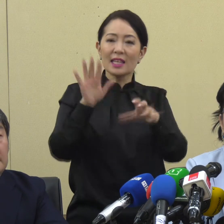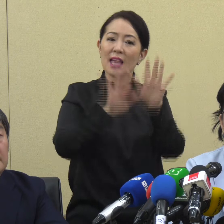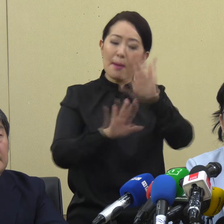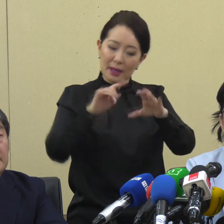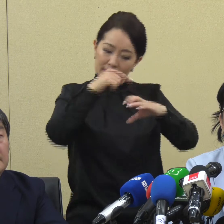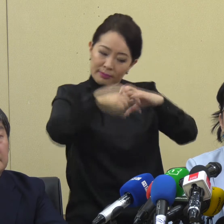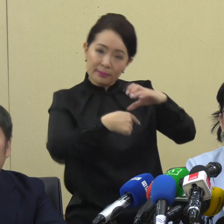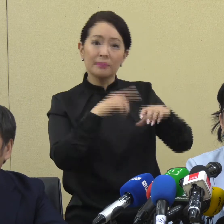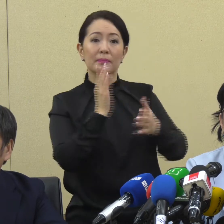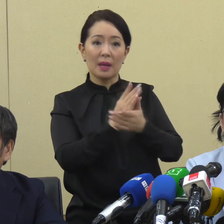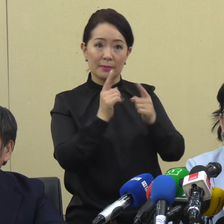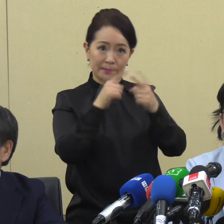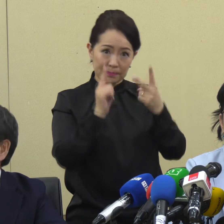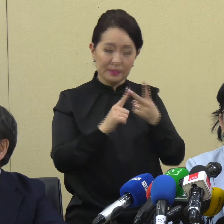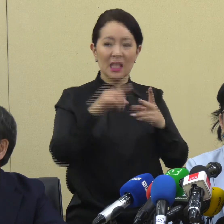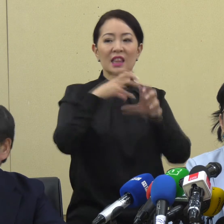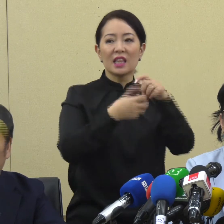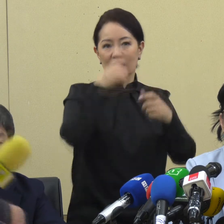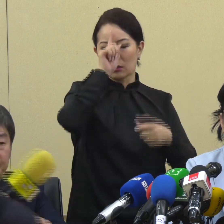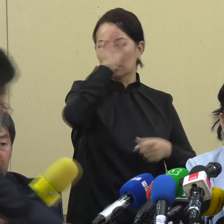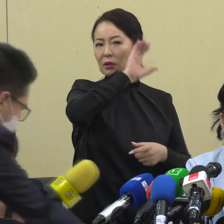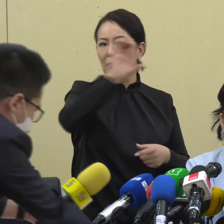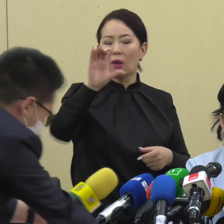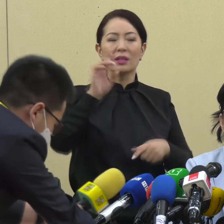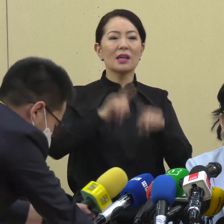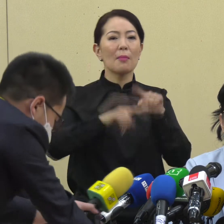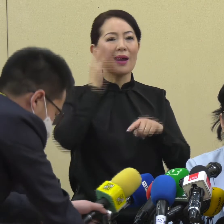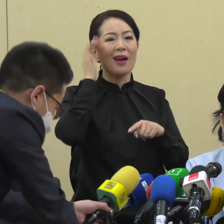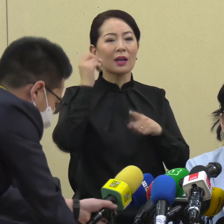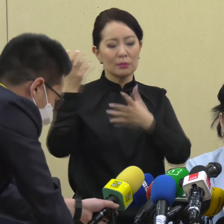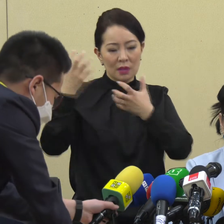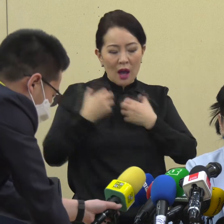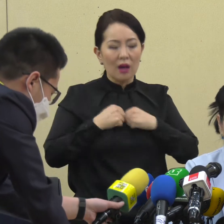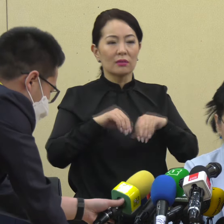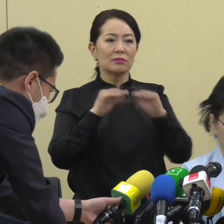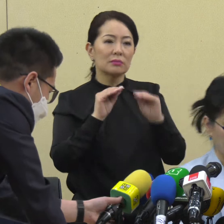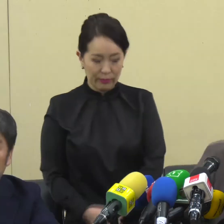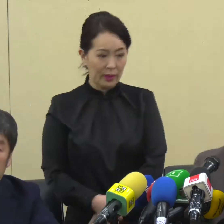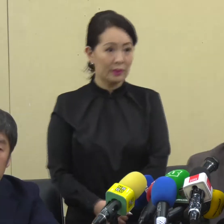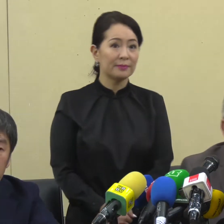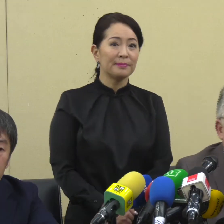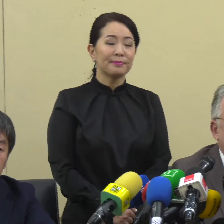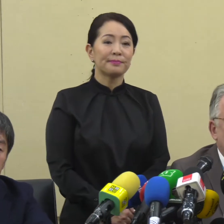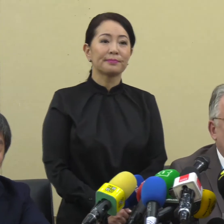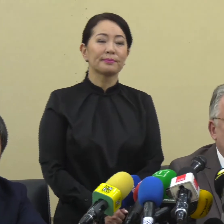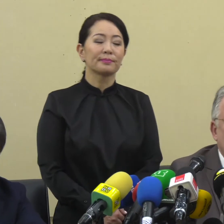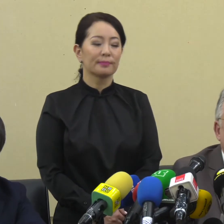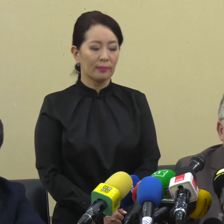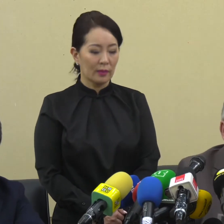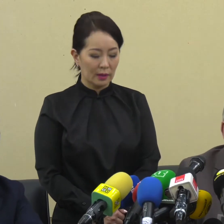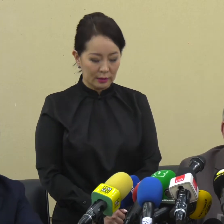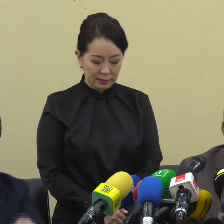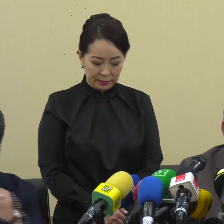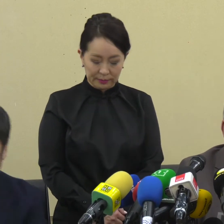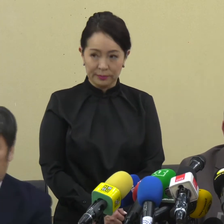ямар байгаа, за дэлхийн эрүүл мэндийн байгууллаас ямар арга хэмжээ авч байгаа талаар бол өч одоо мэдээлэл хийнэ. Thank you very much. Good